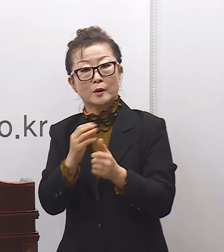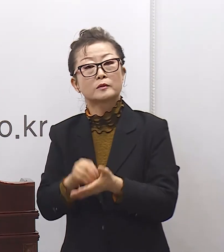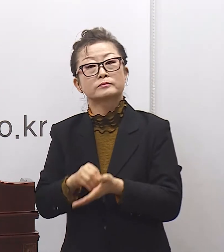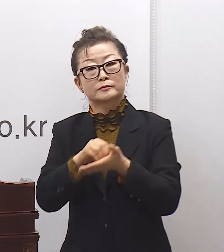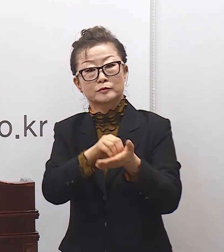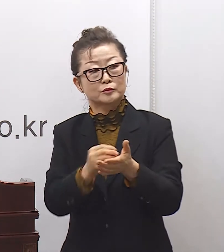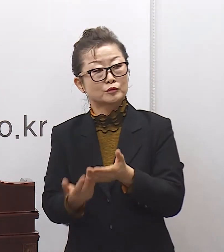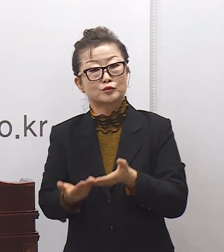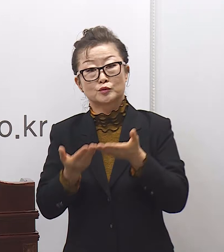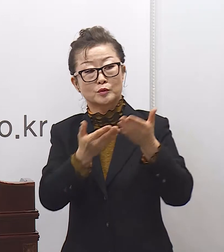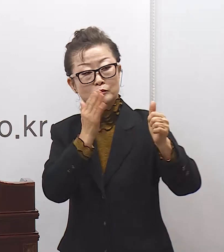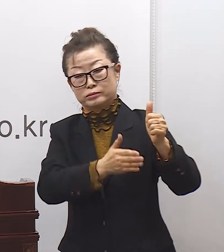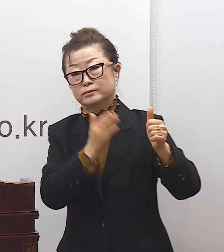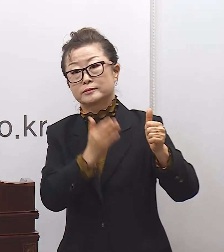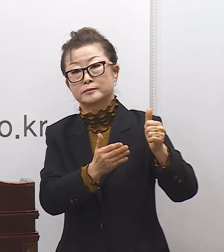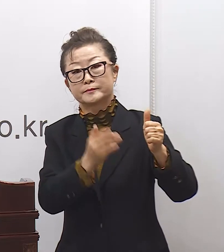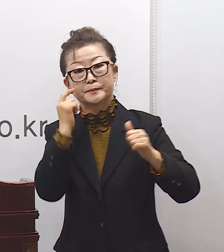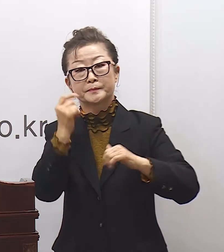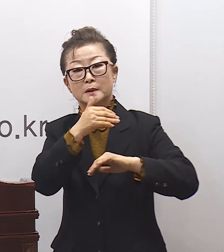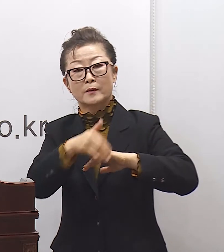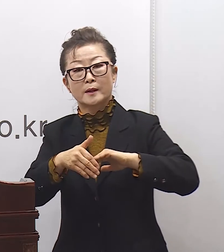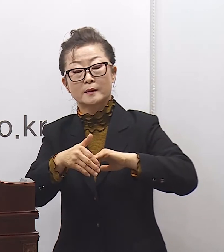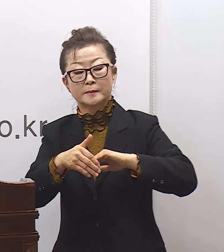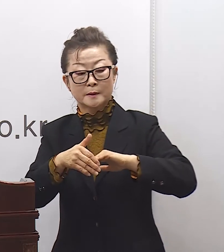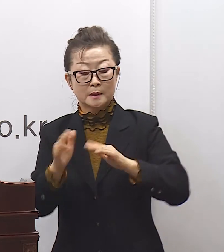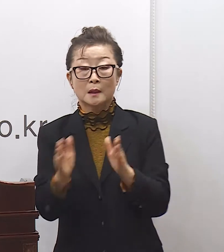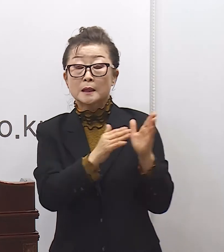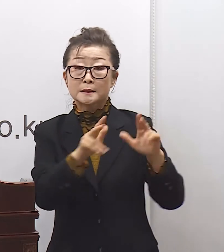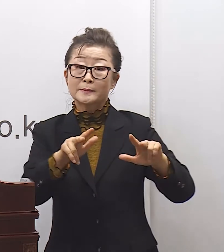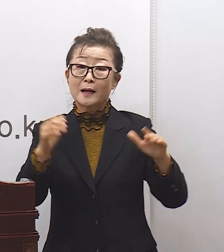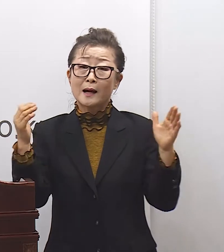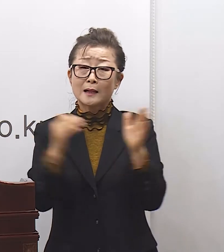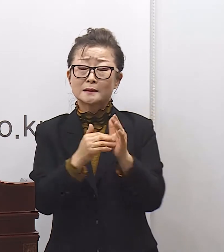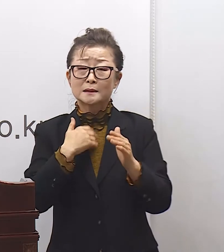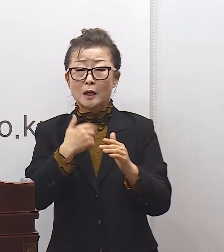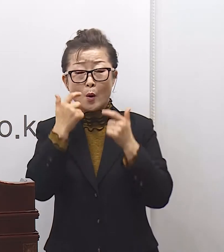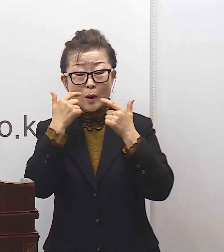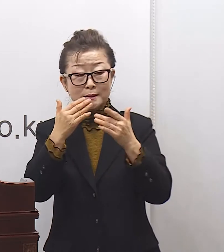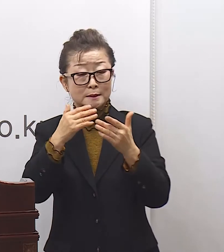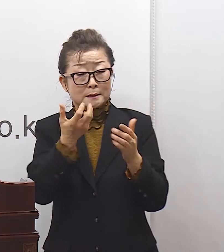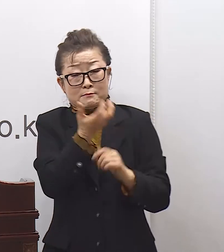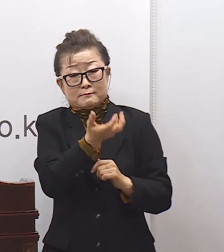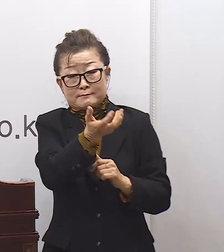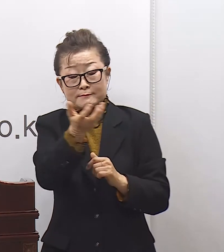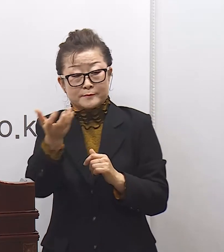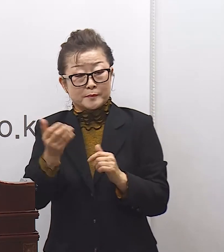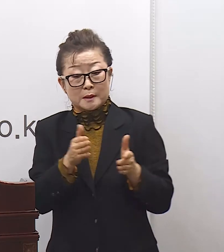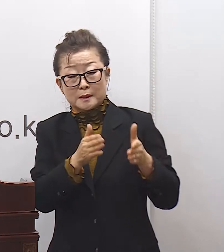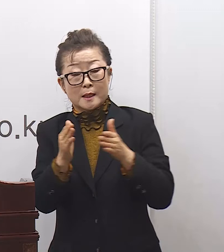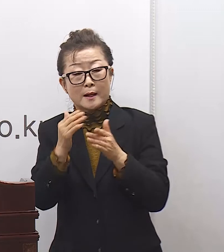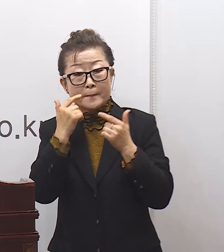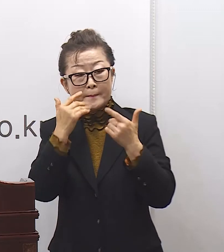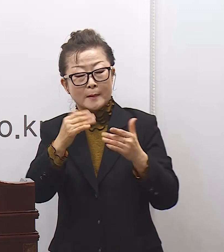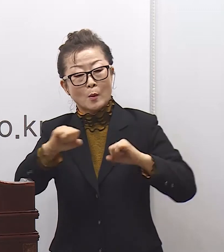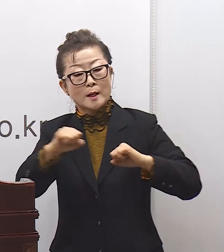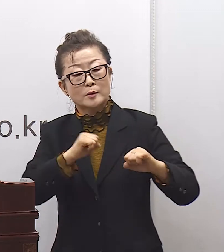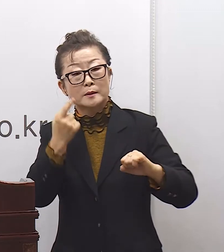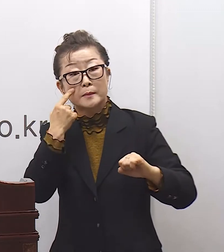예정입니다. 우선 지금까지 확인된 확진자 동선에 대해 말씀을